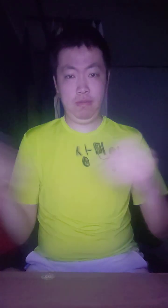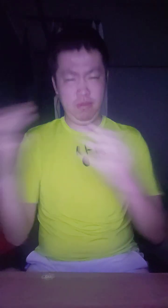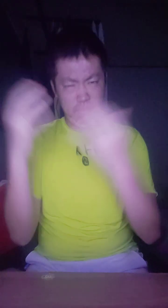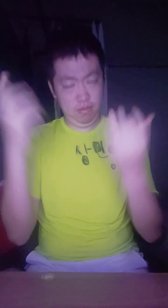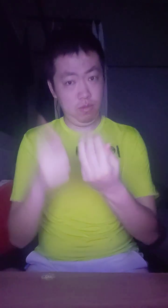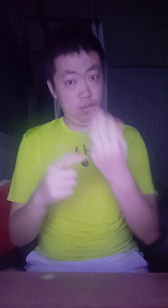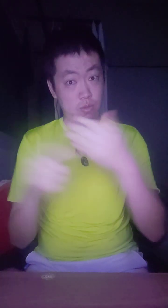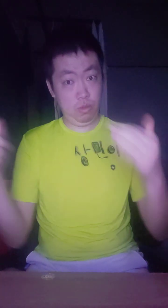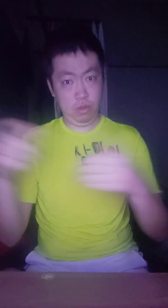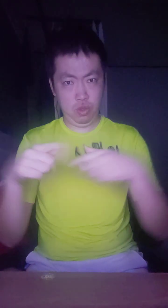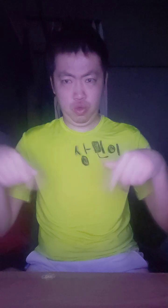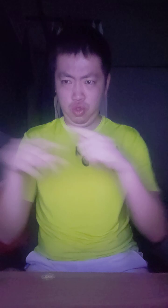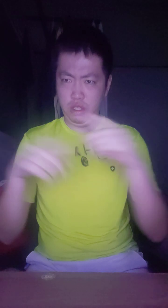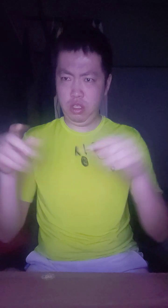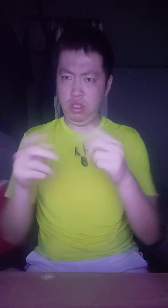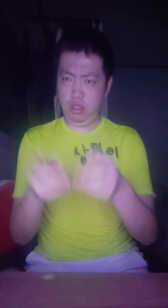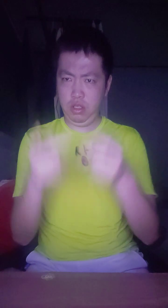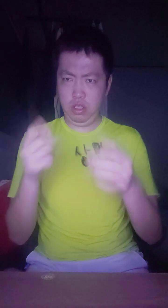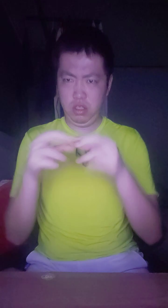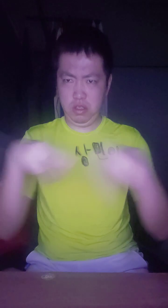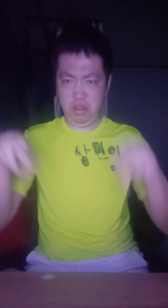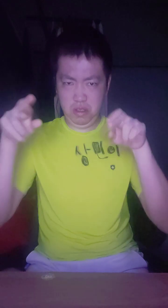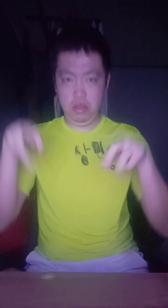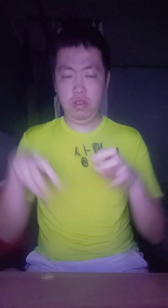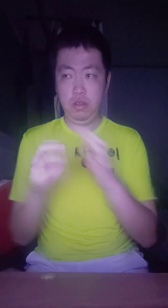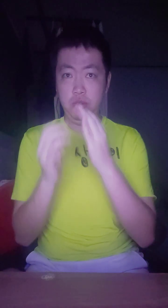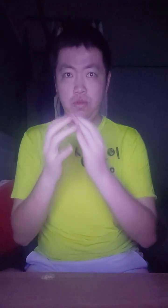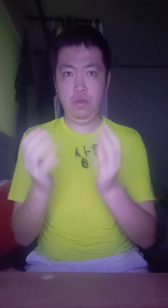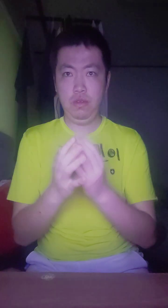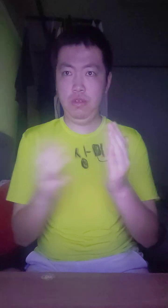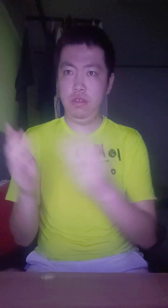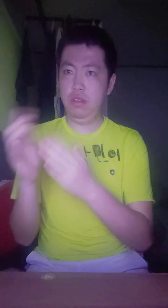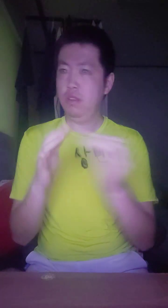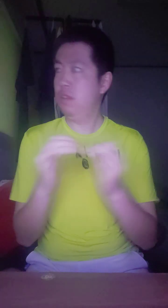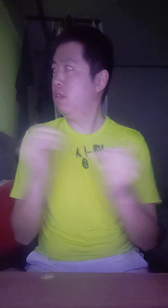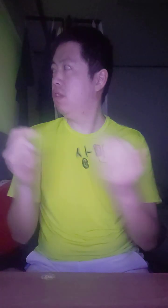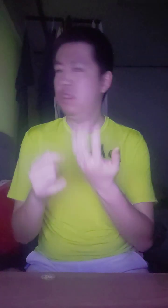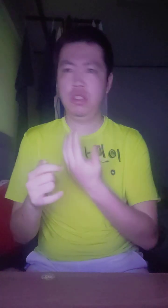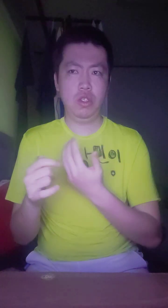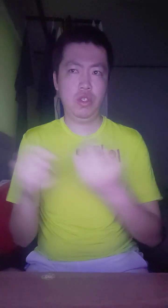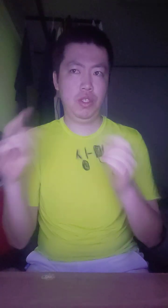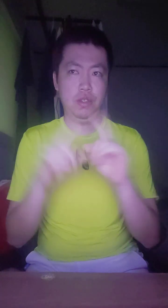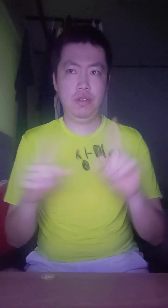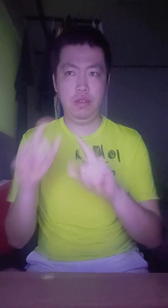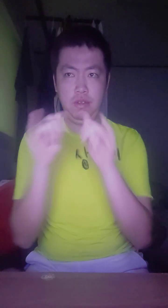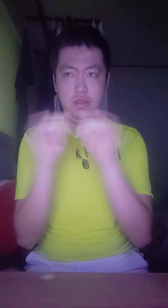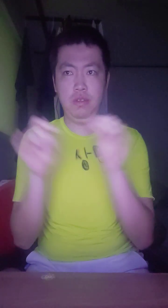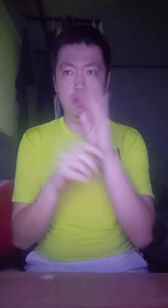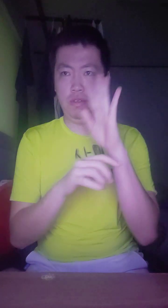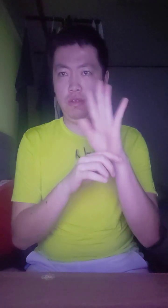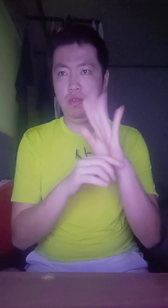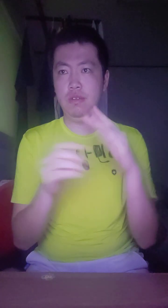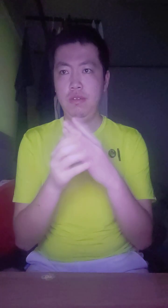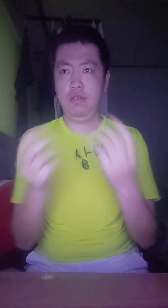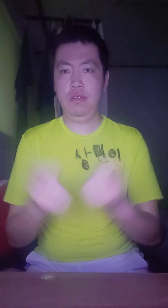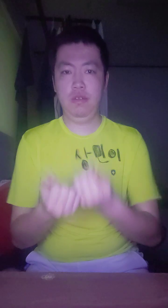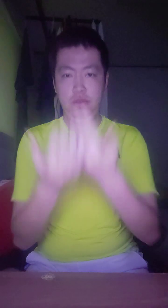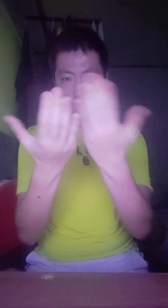이 순환정전으로 전기가 끊겨서 피해가 나도 배상받기 힘들다는 판결이 잇따르고 있습니다. 이종원 기자가